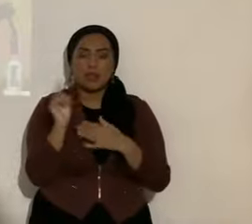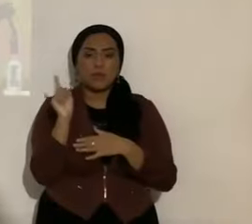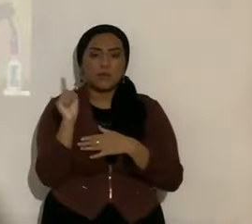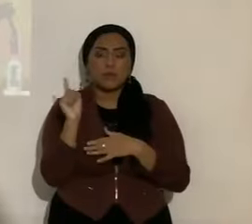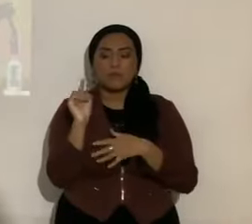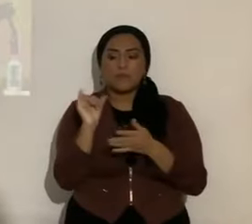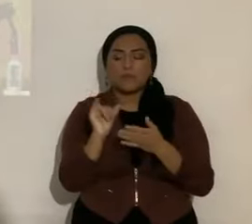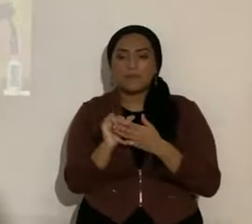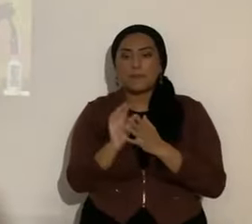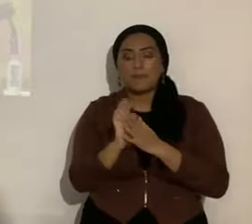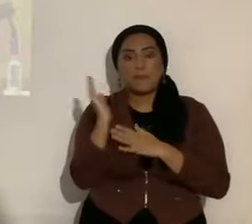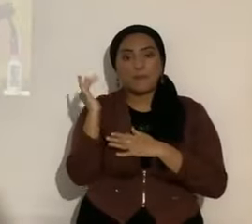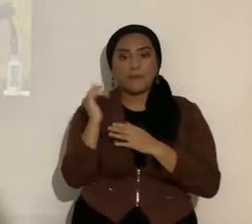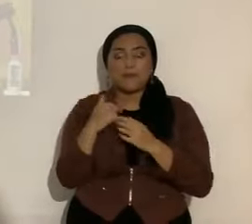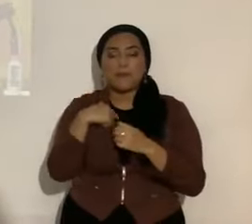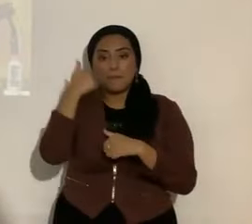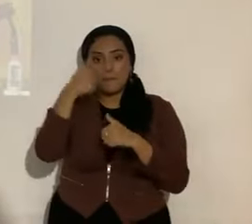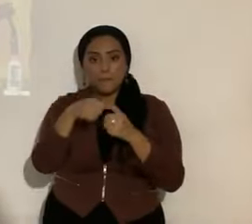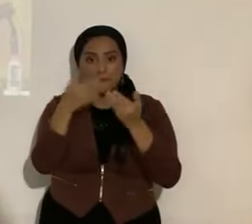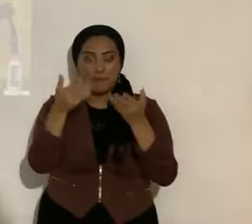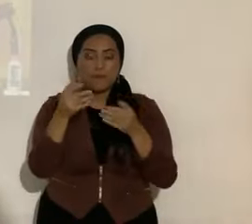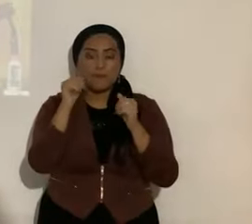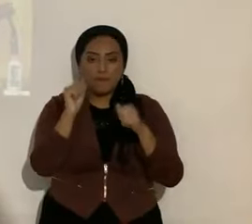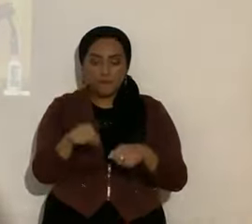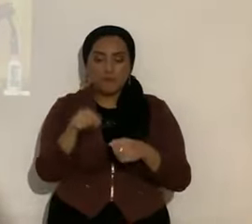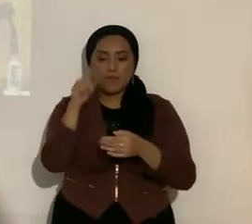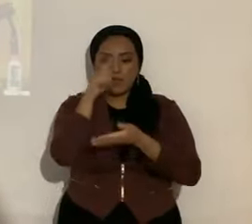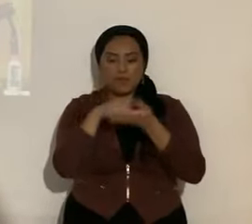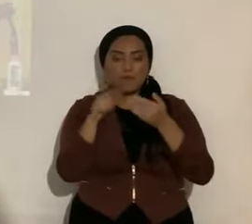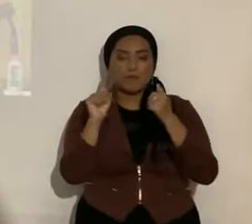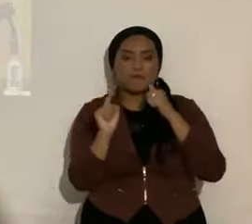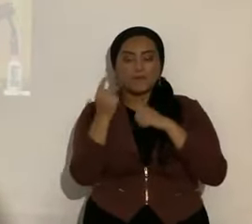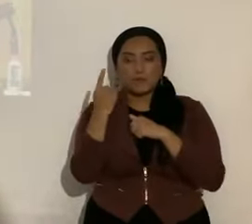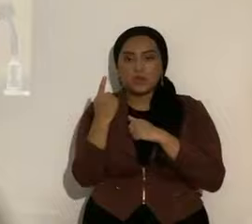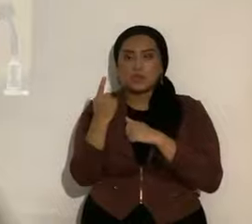está? Por eso les recuerdo que pueden revisar